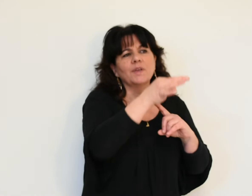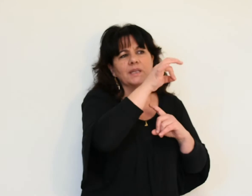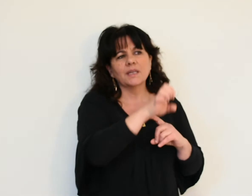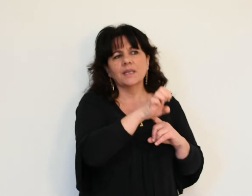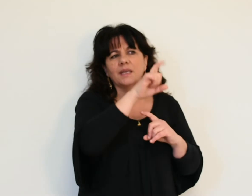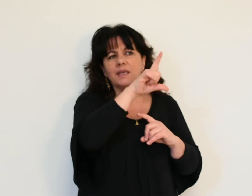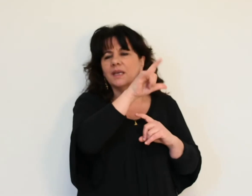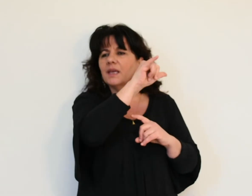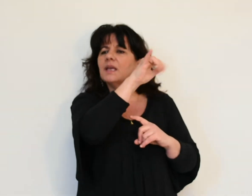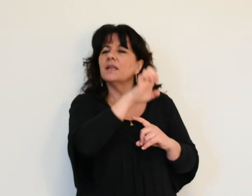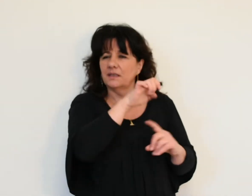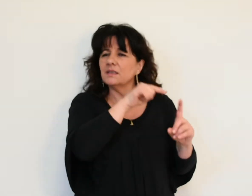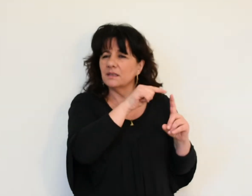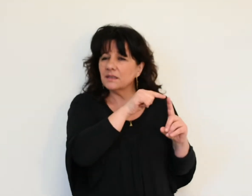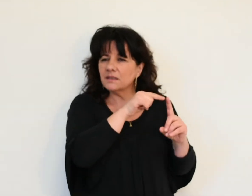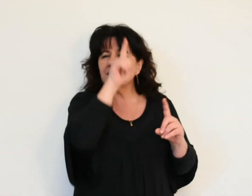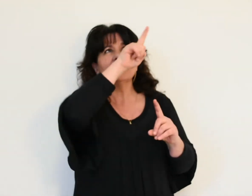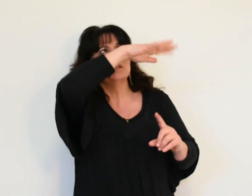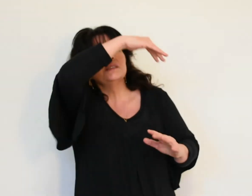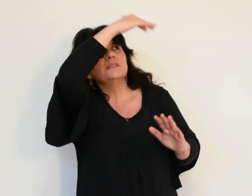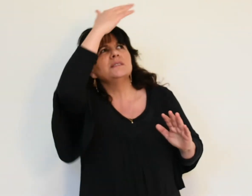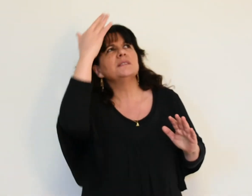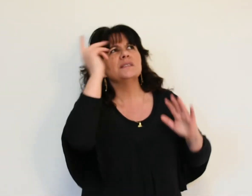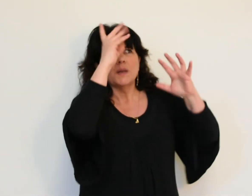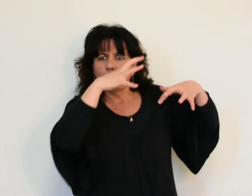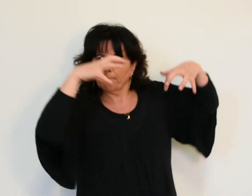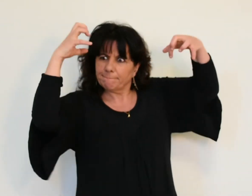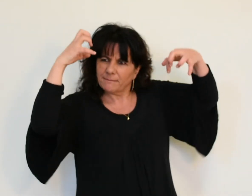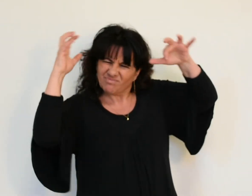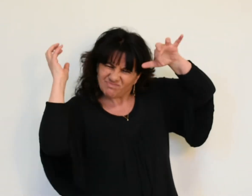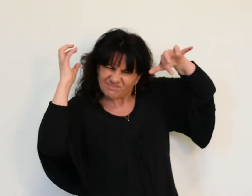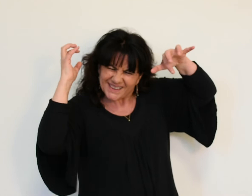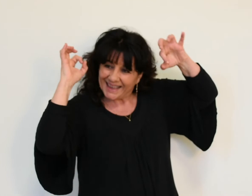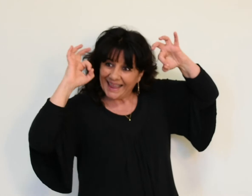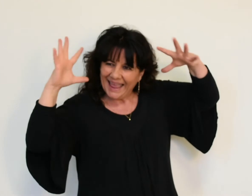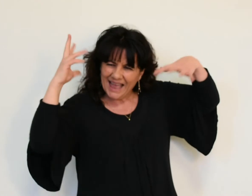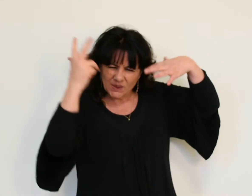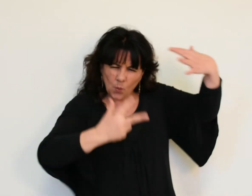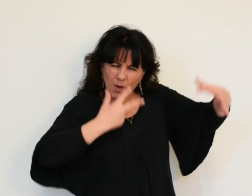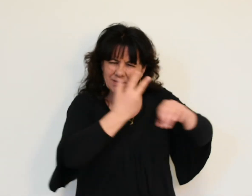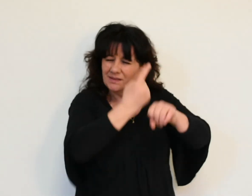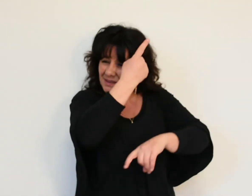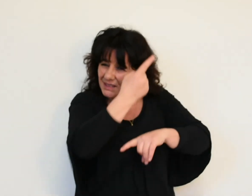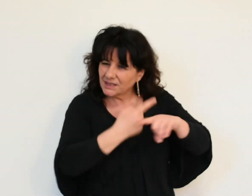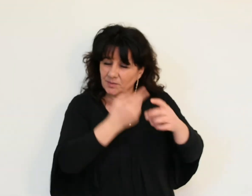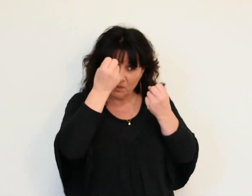le ciel retint la pluie et qu'une grande famine se produisit sur toute la